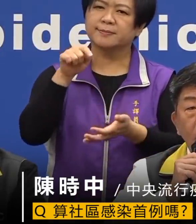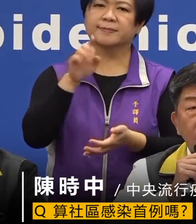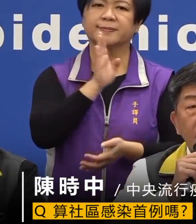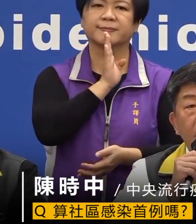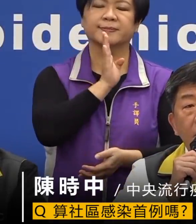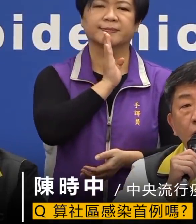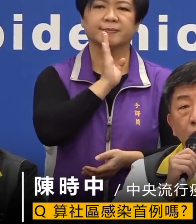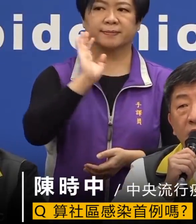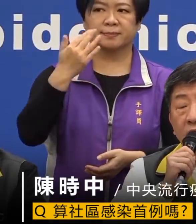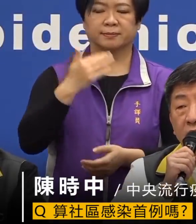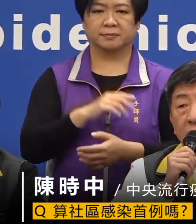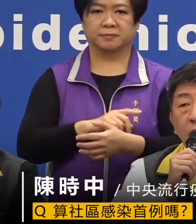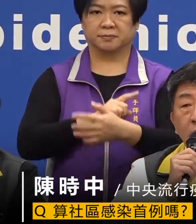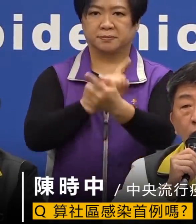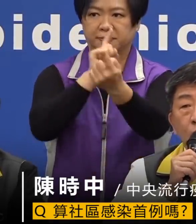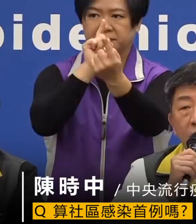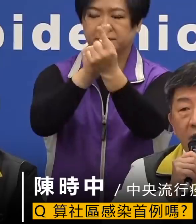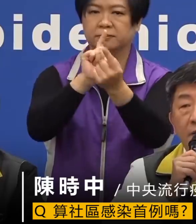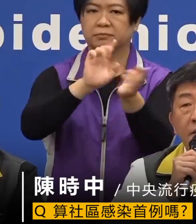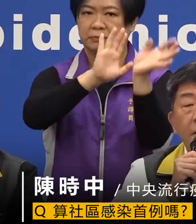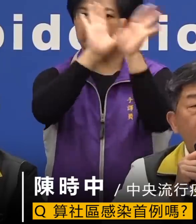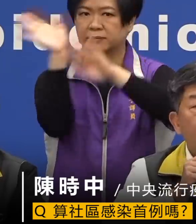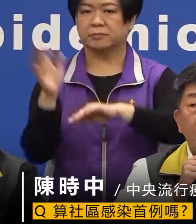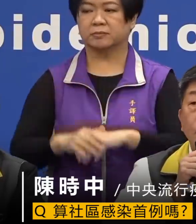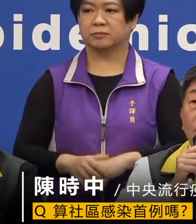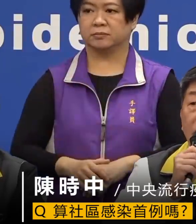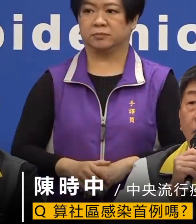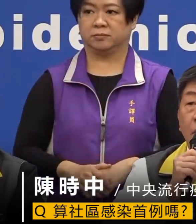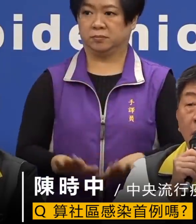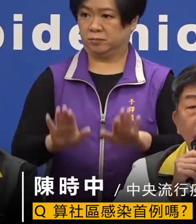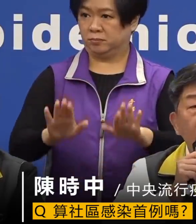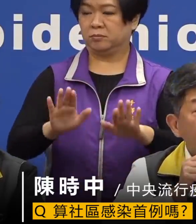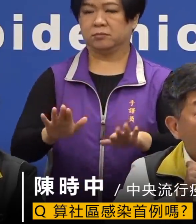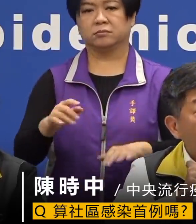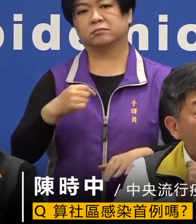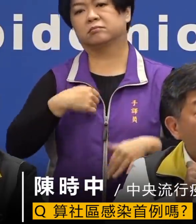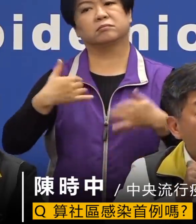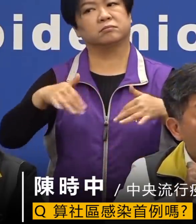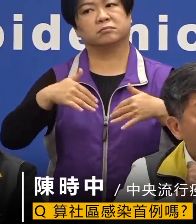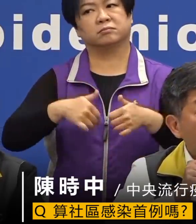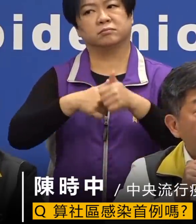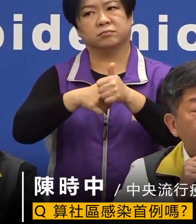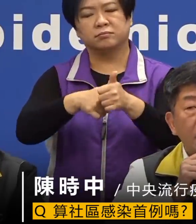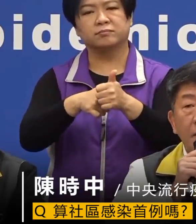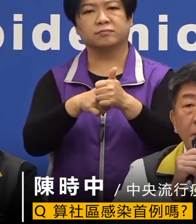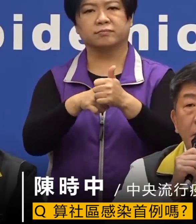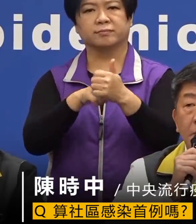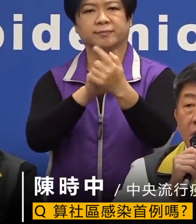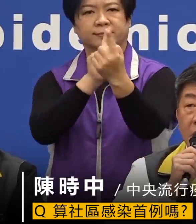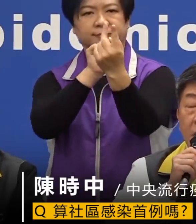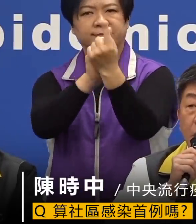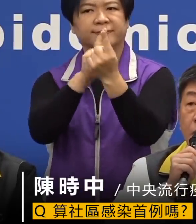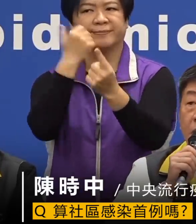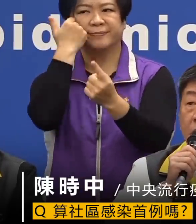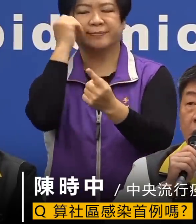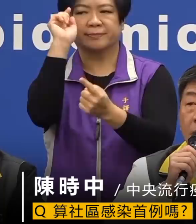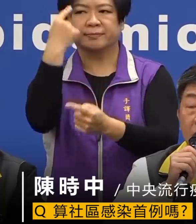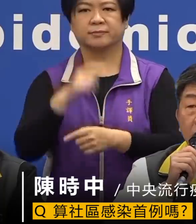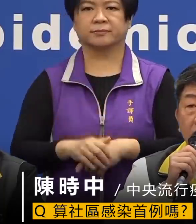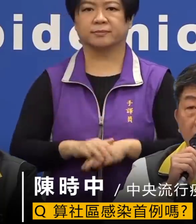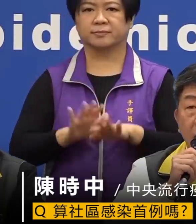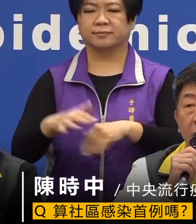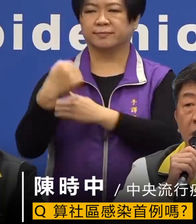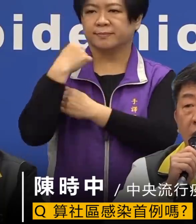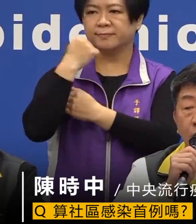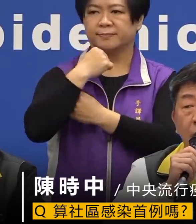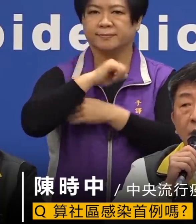说他的接触史是说目前我们还没有掌握到接触史，所以我们积极的做疫调，把